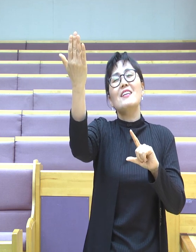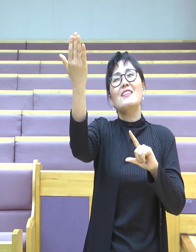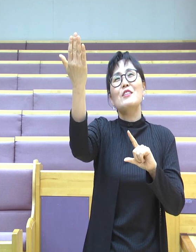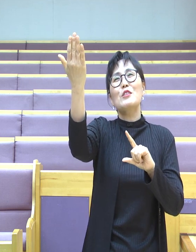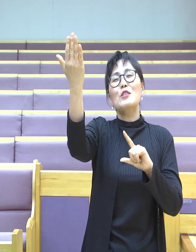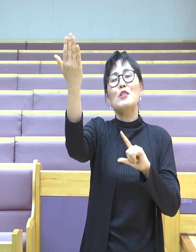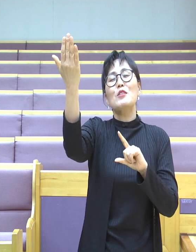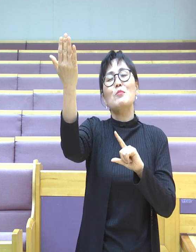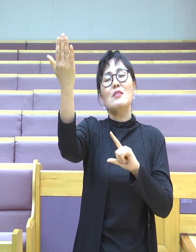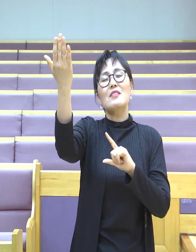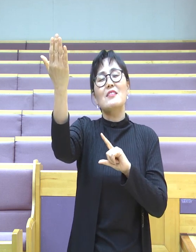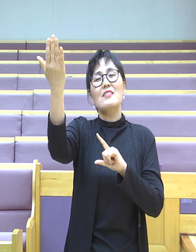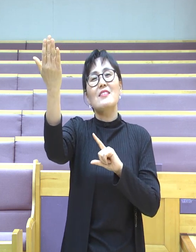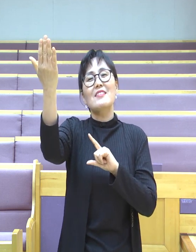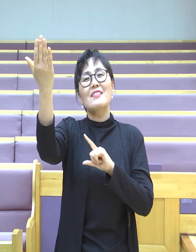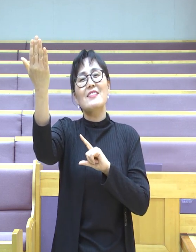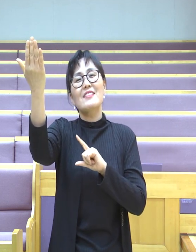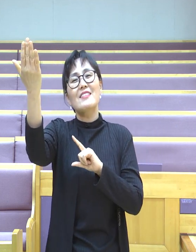이름을